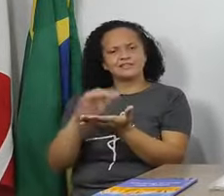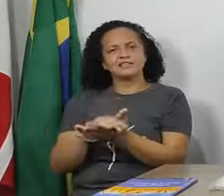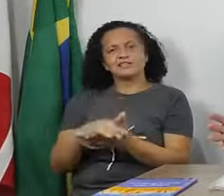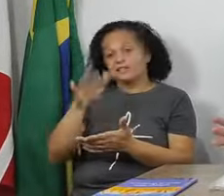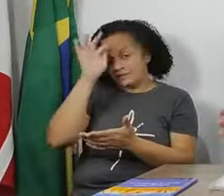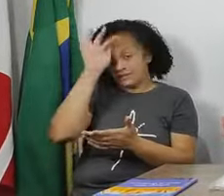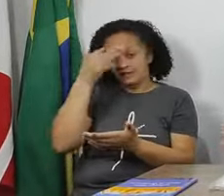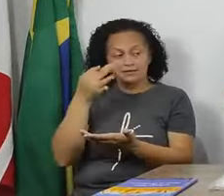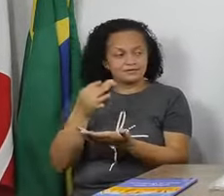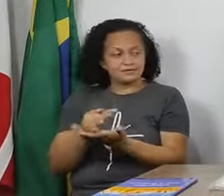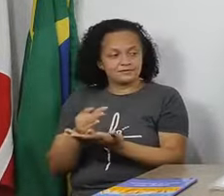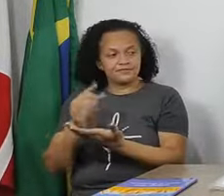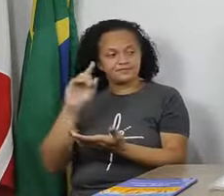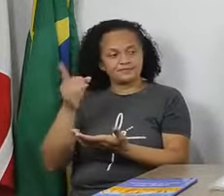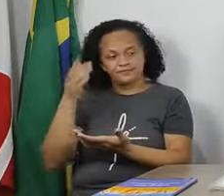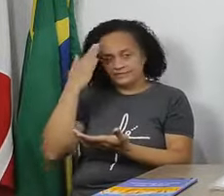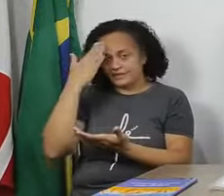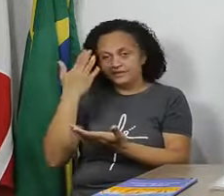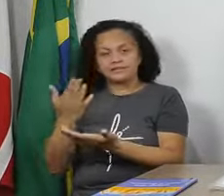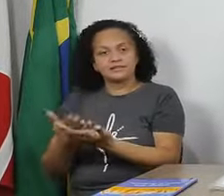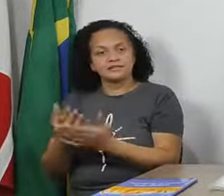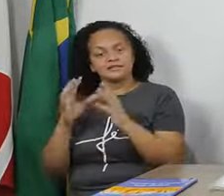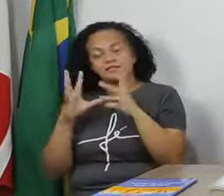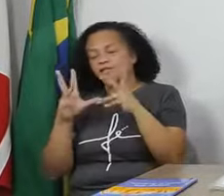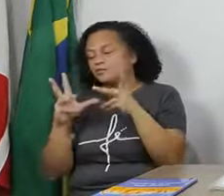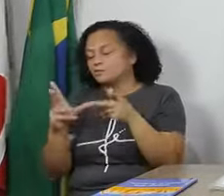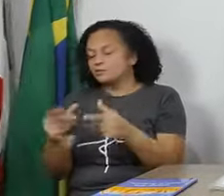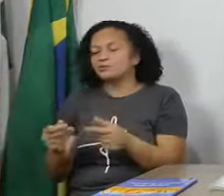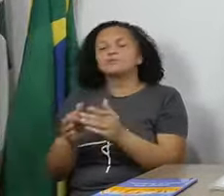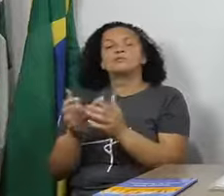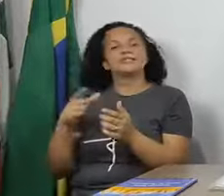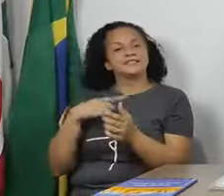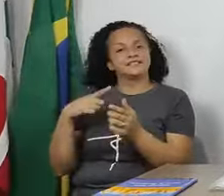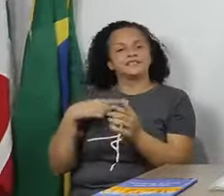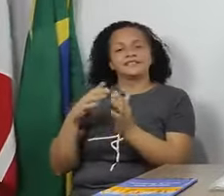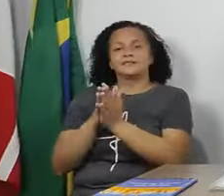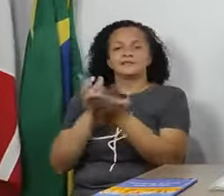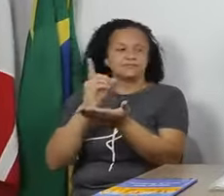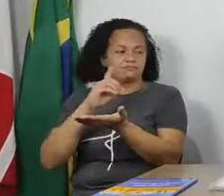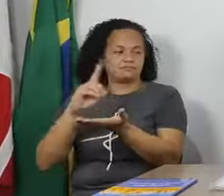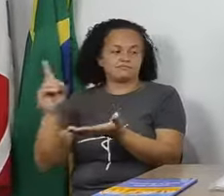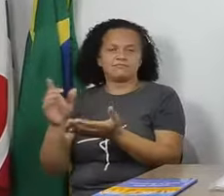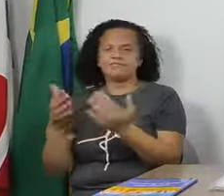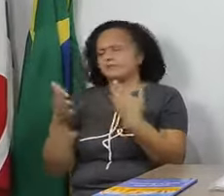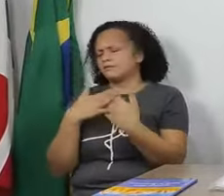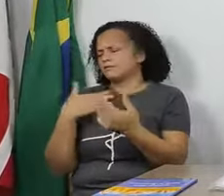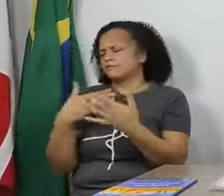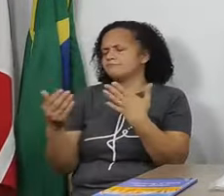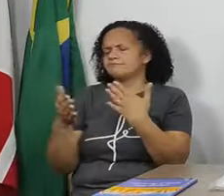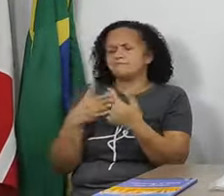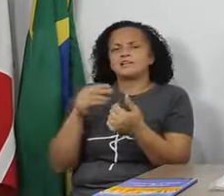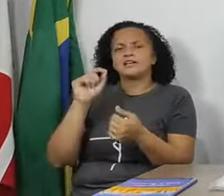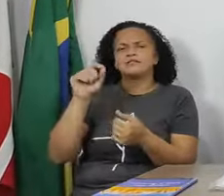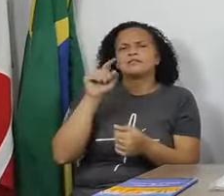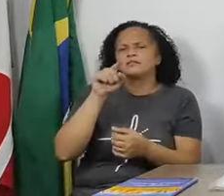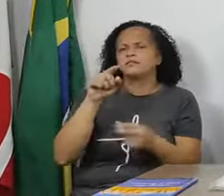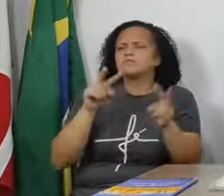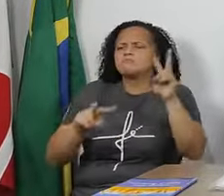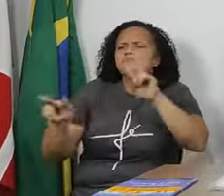tudo aquilo que Deus diz na sua palavra, independentemente do que estamos vendo ou sentindo,